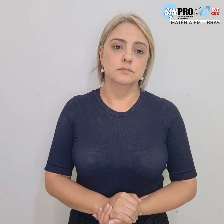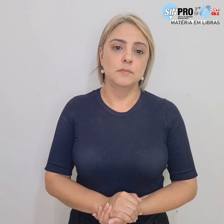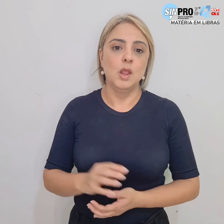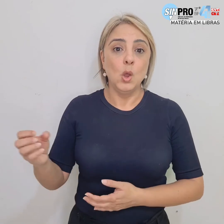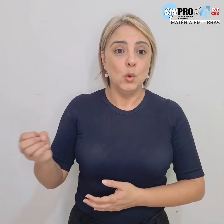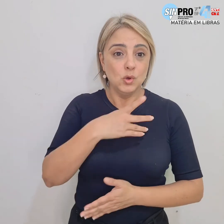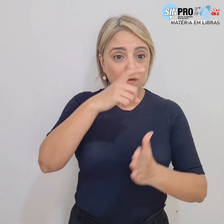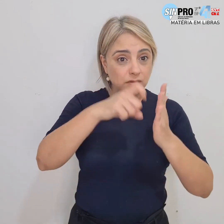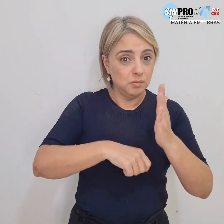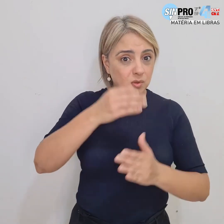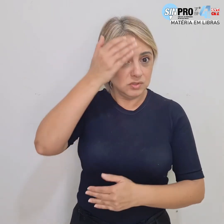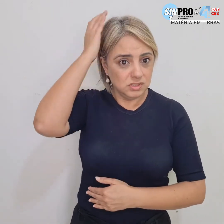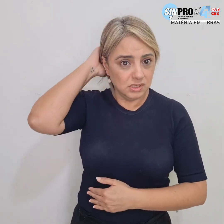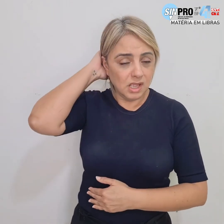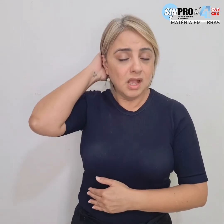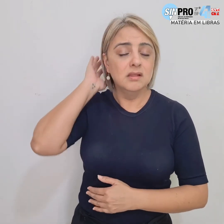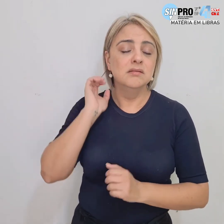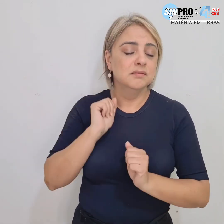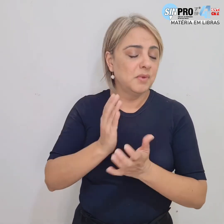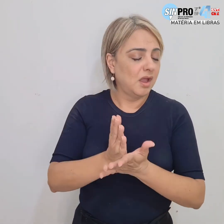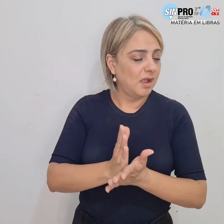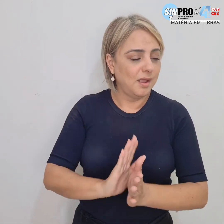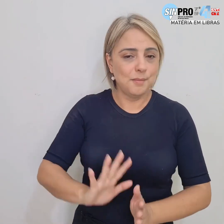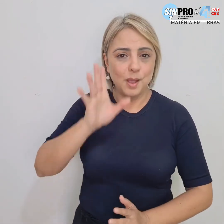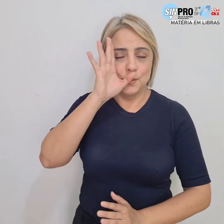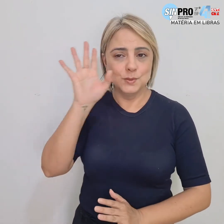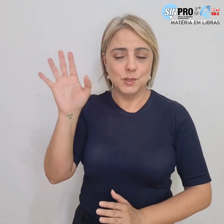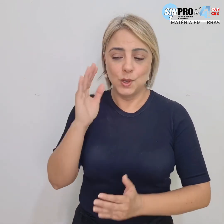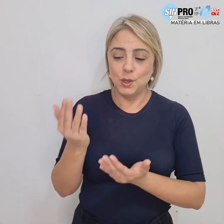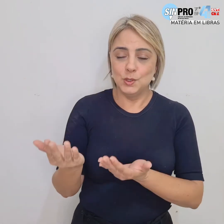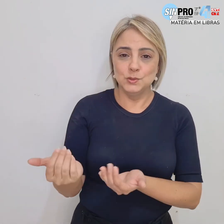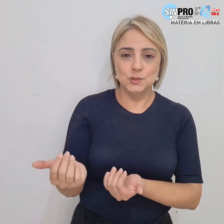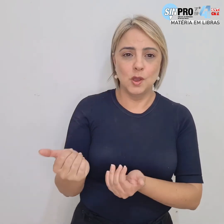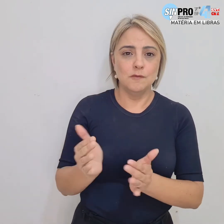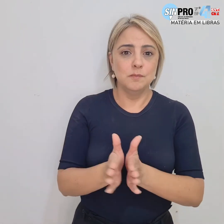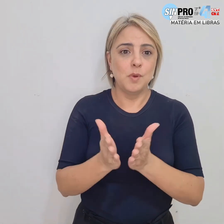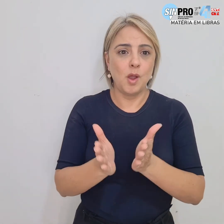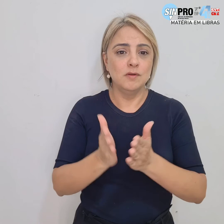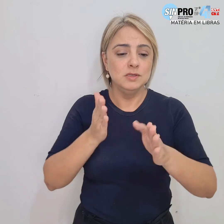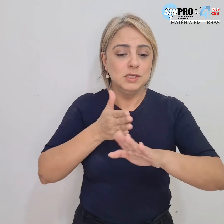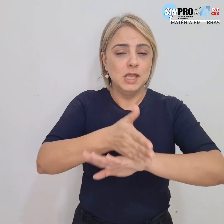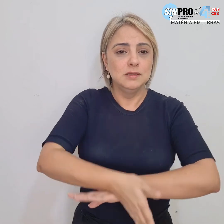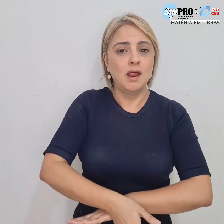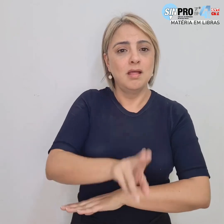Novo imposto de Guedes pode acabar com o sonho de jovem pobre de ir para a universidade.